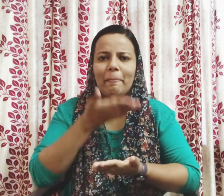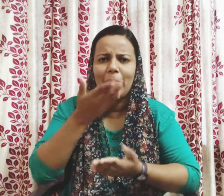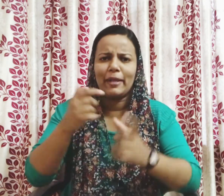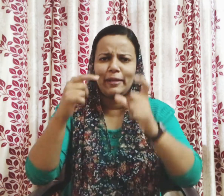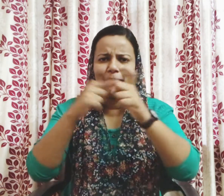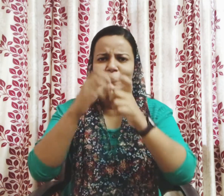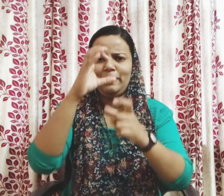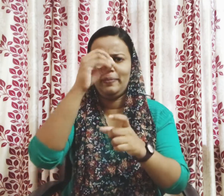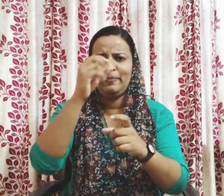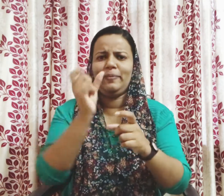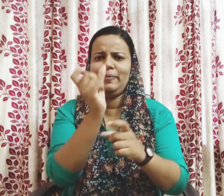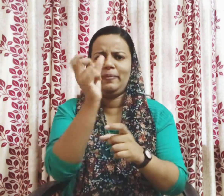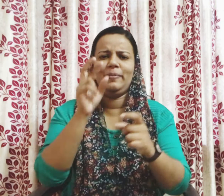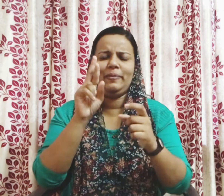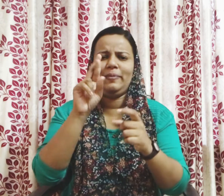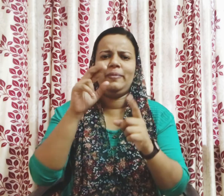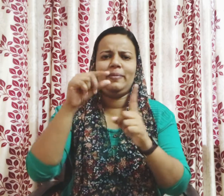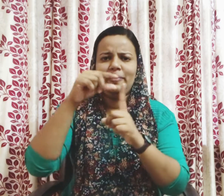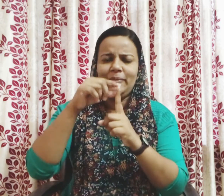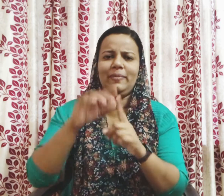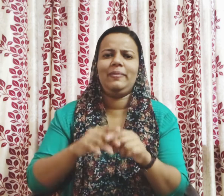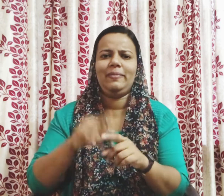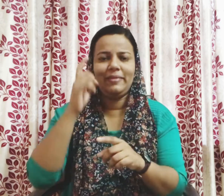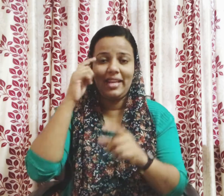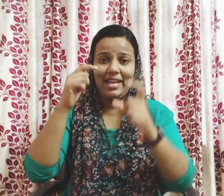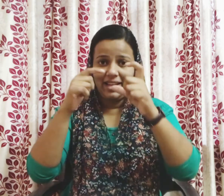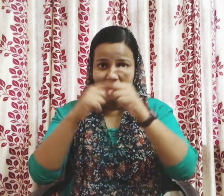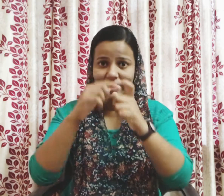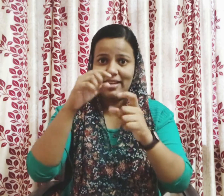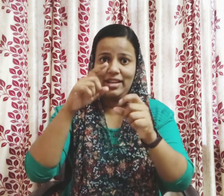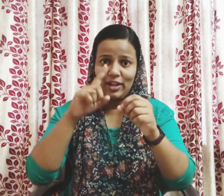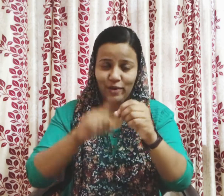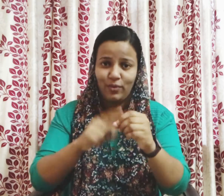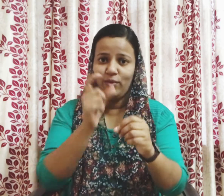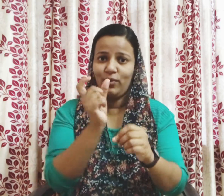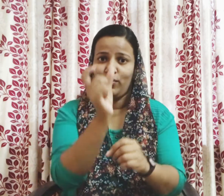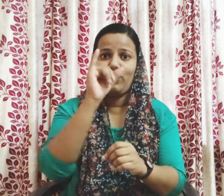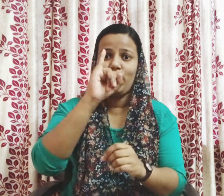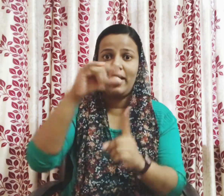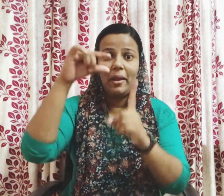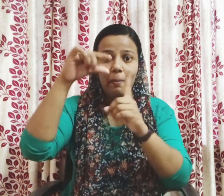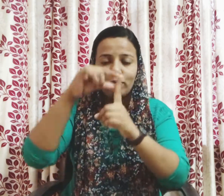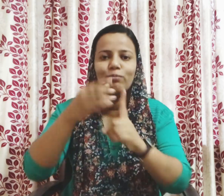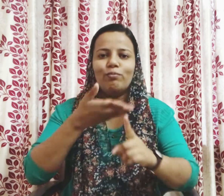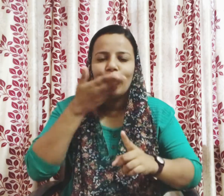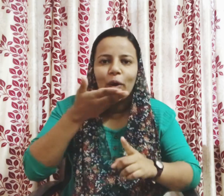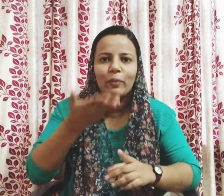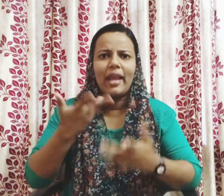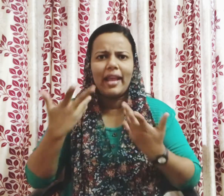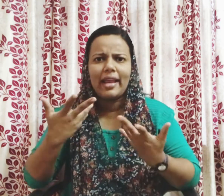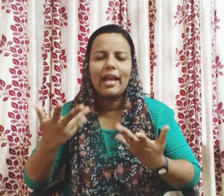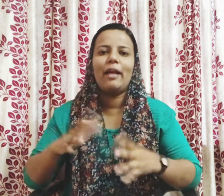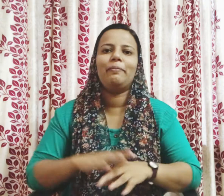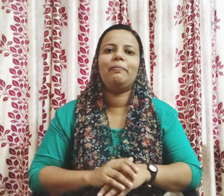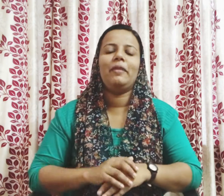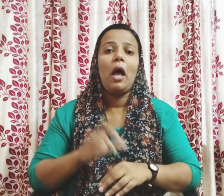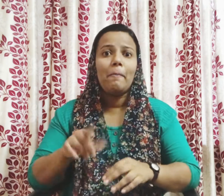ചെയ്യും, നമ്മളെ ലോഡ് ചെയ്യും. നമ്മൾ വിചാരിക്കും ചുമ്മാതിരിക്കും, അല്ല, നിങ്ങൾ ദൈവസന്നിധിയിലായിരിക്കുന്നത് ആ സമയം വളരെ വിലപ്പെട്ടതാണ്. ആ സമയത്ത്